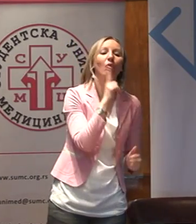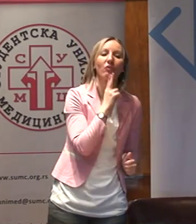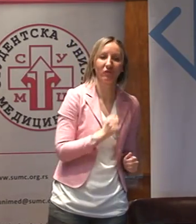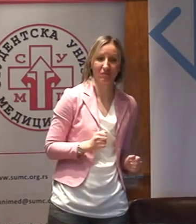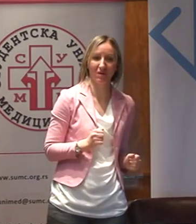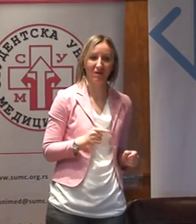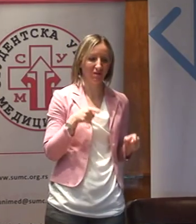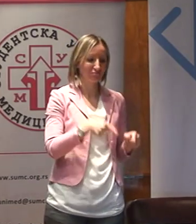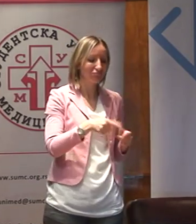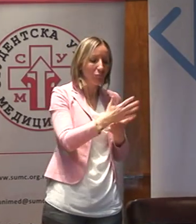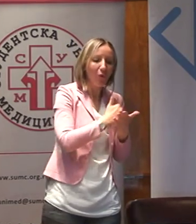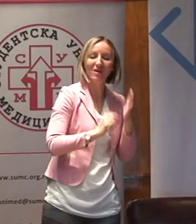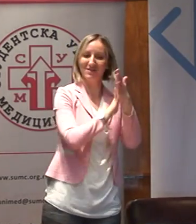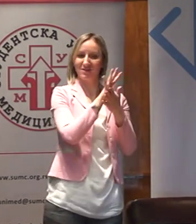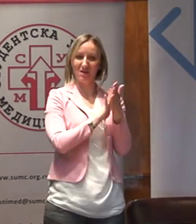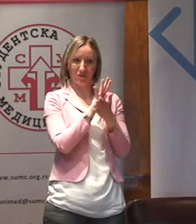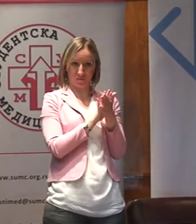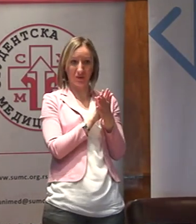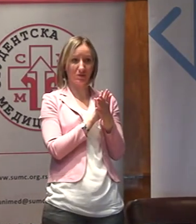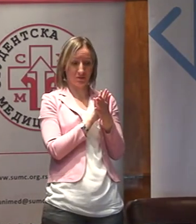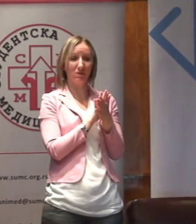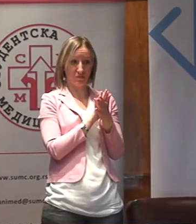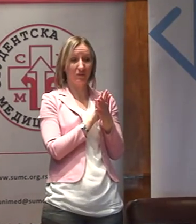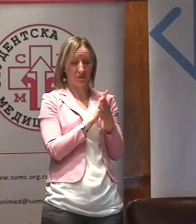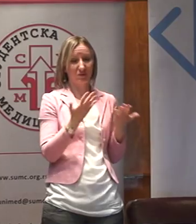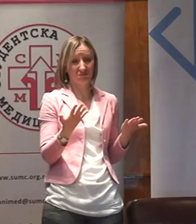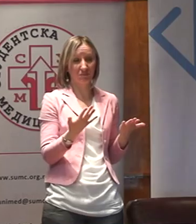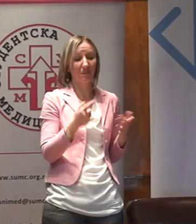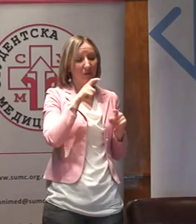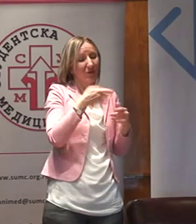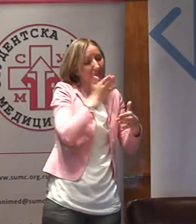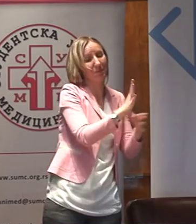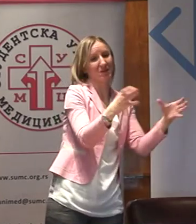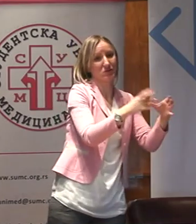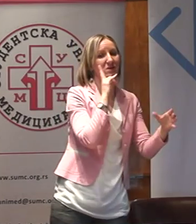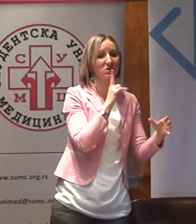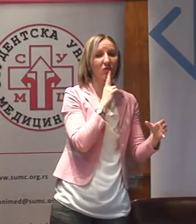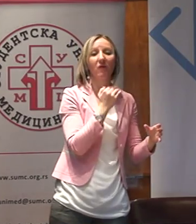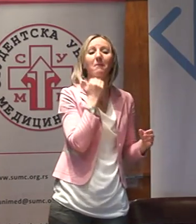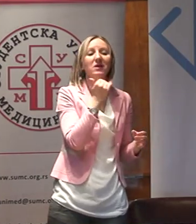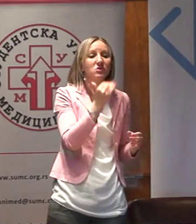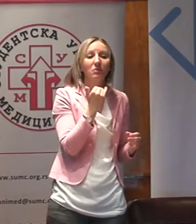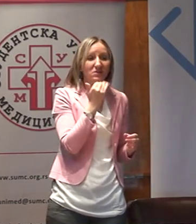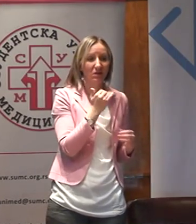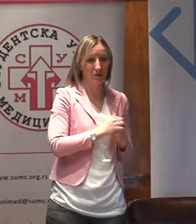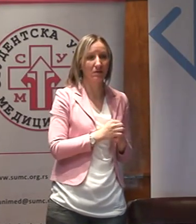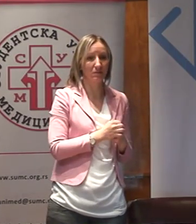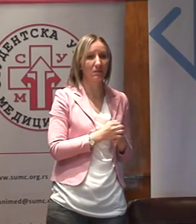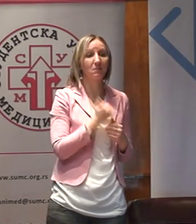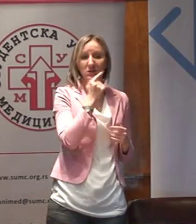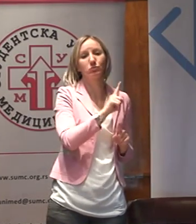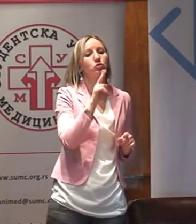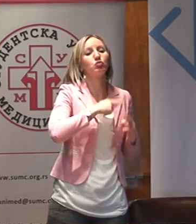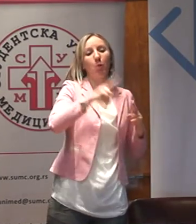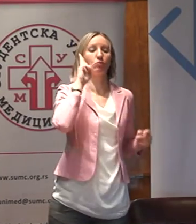osobe koje su odrasle sa gluvim osobama, koje koriste znakovni jezik, i zapravo osjećaju pripadnost